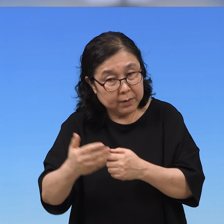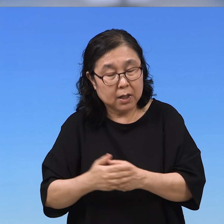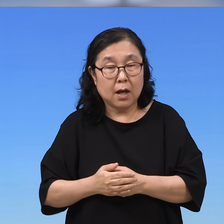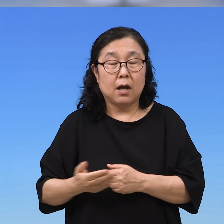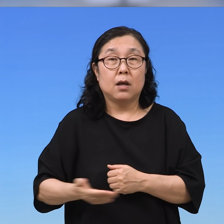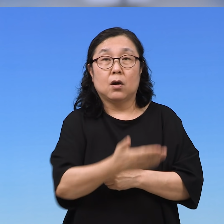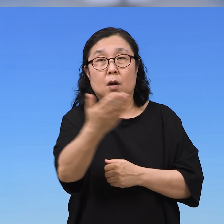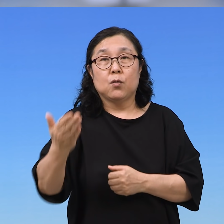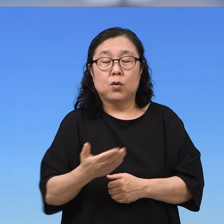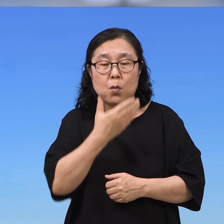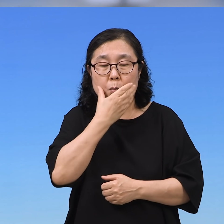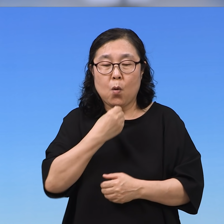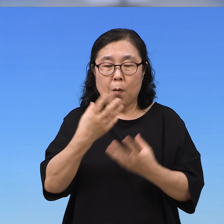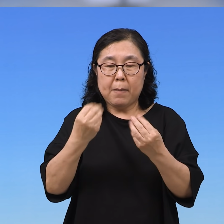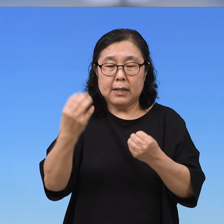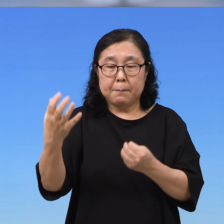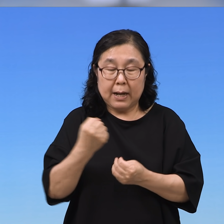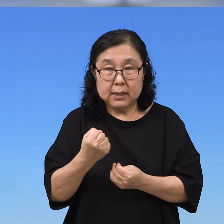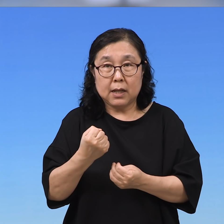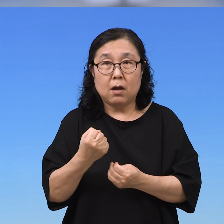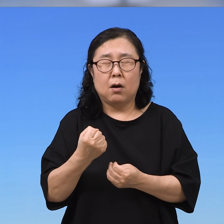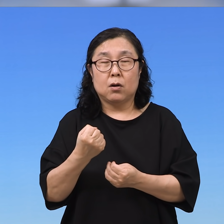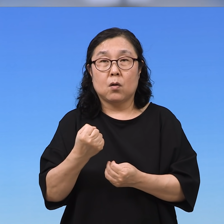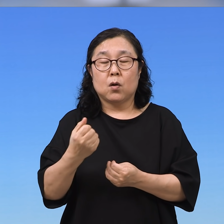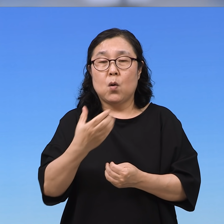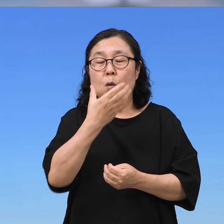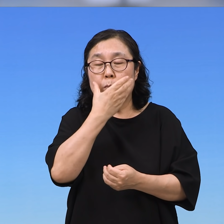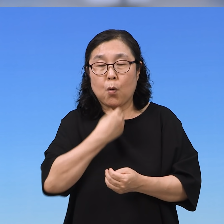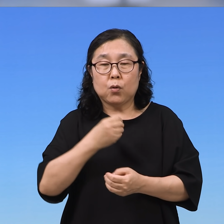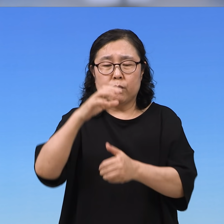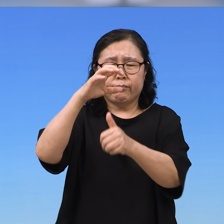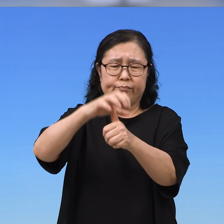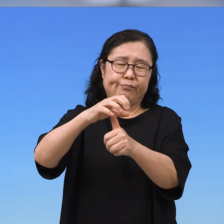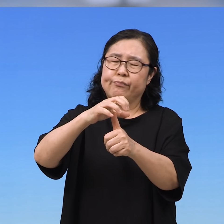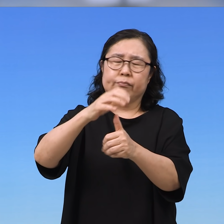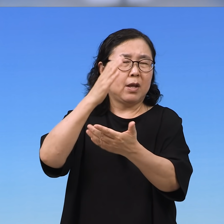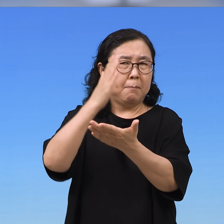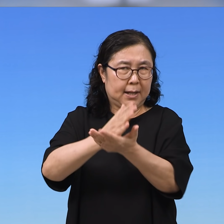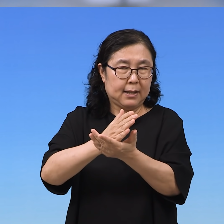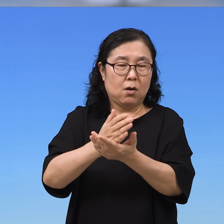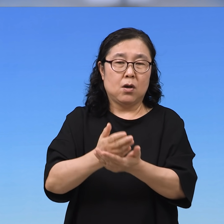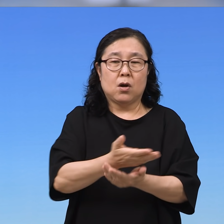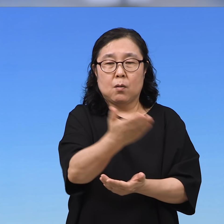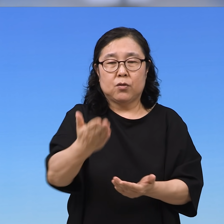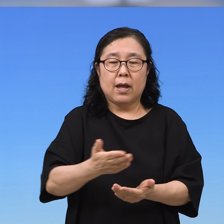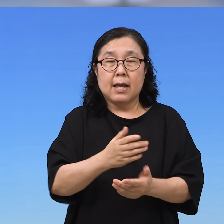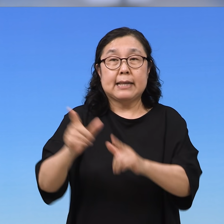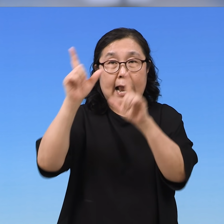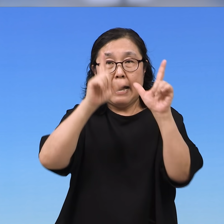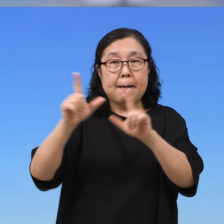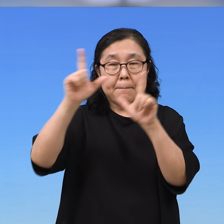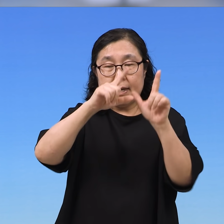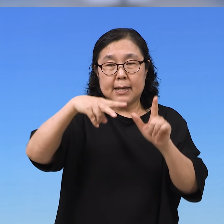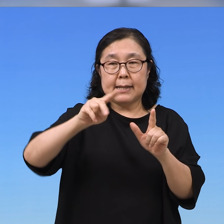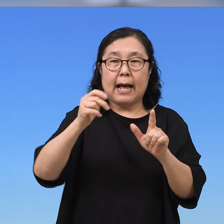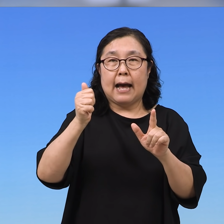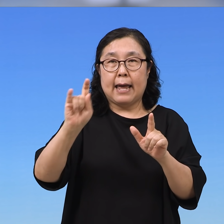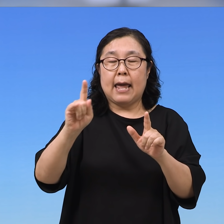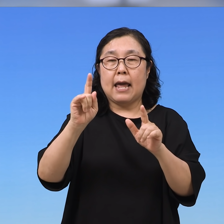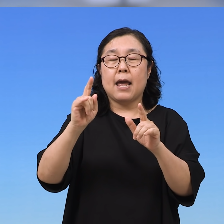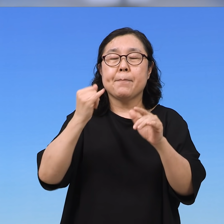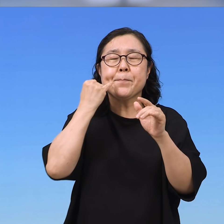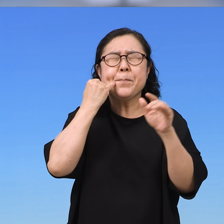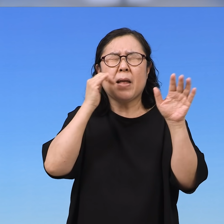많이 받으시기 바랍니다. 그런데 그 받은 복을 가두어 두면 여러분 인생이 사회바다가 돼요.